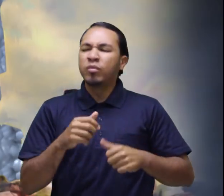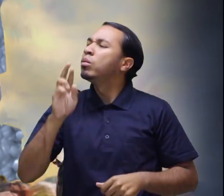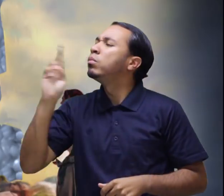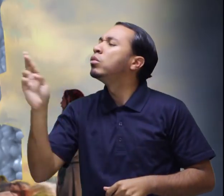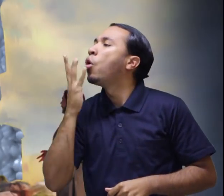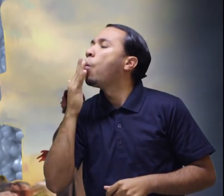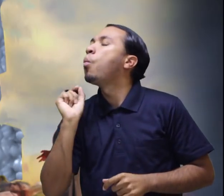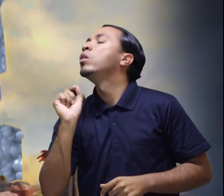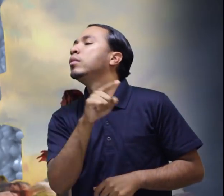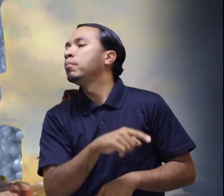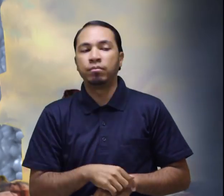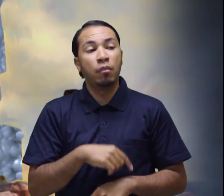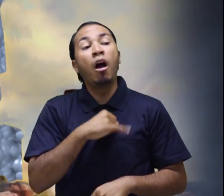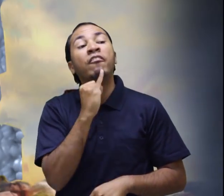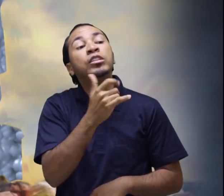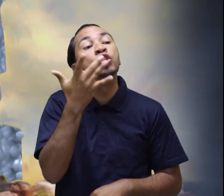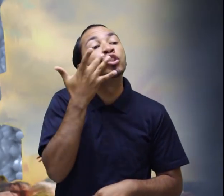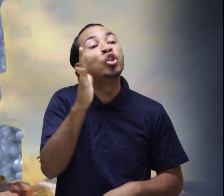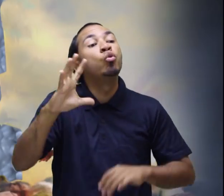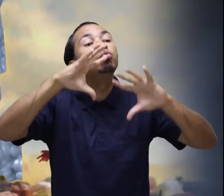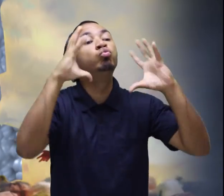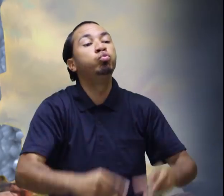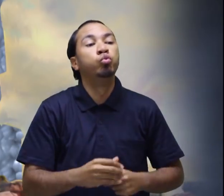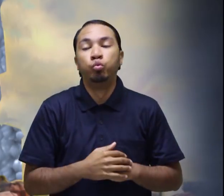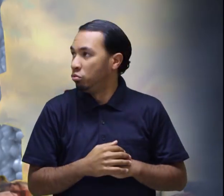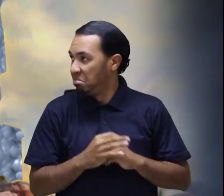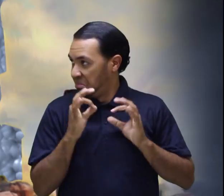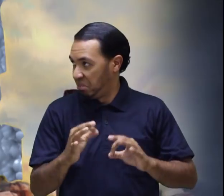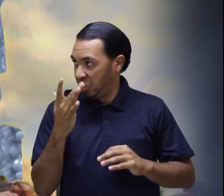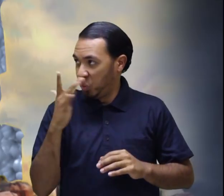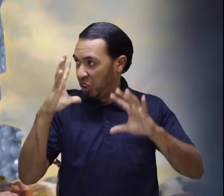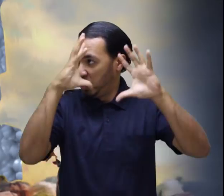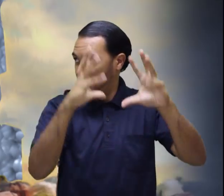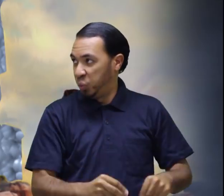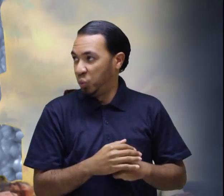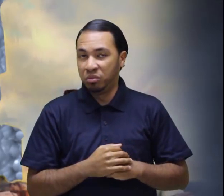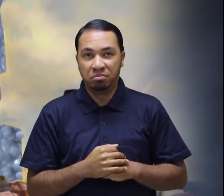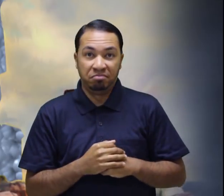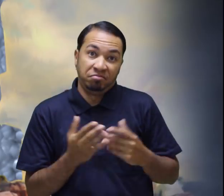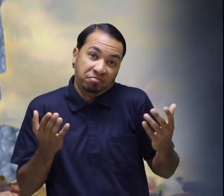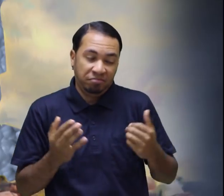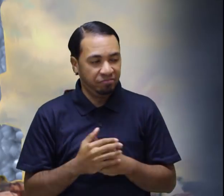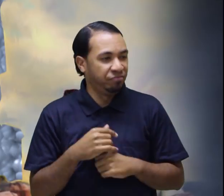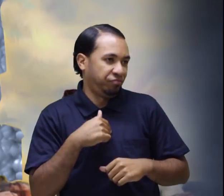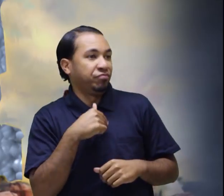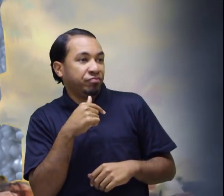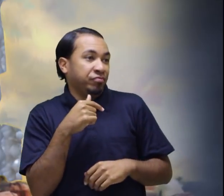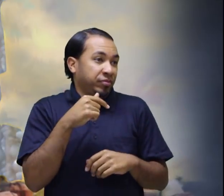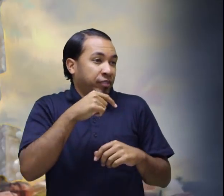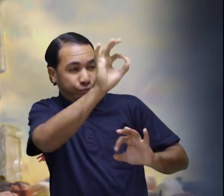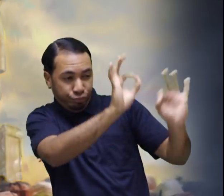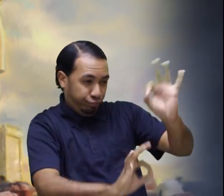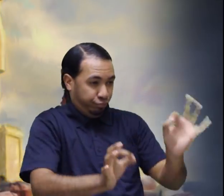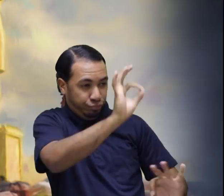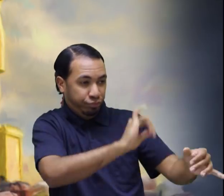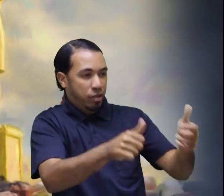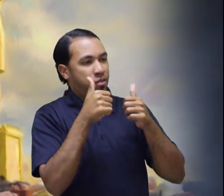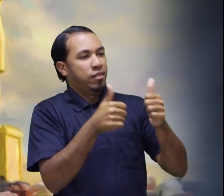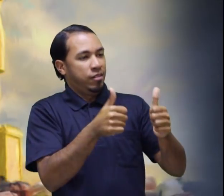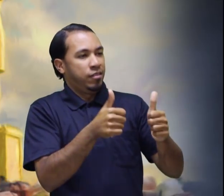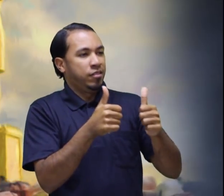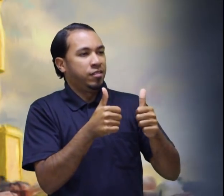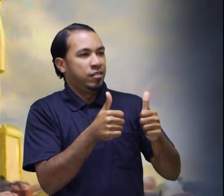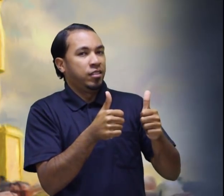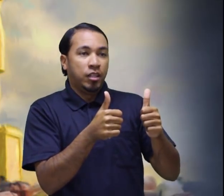estátua, o rei mandou que a revestissem de ouro. Assim, seguindo a ordem do rei, fizeram a